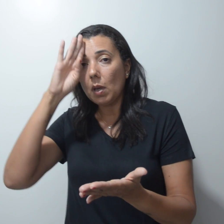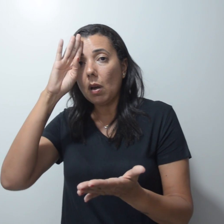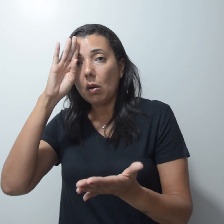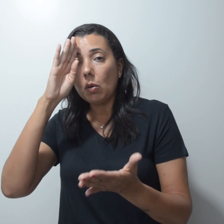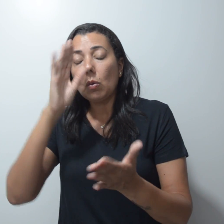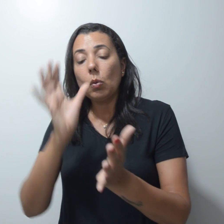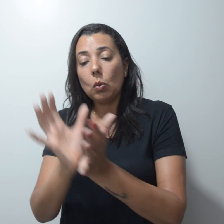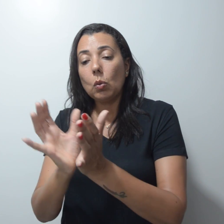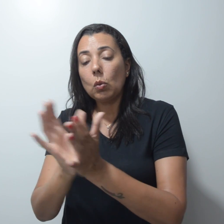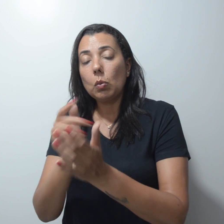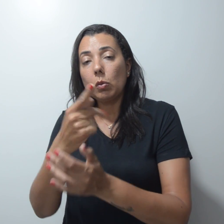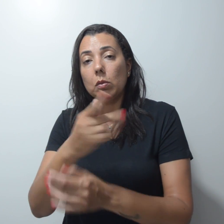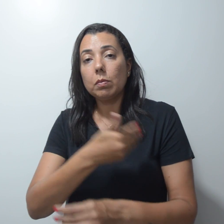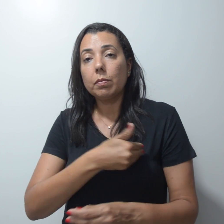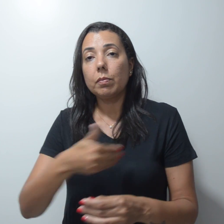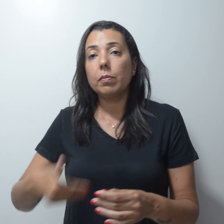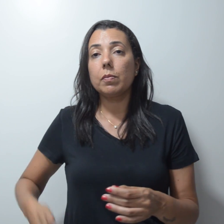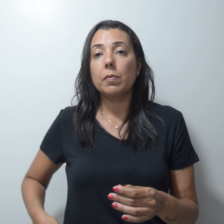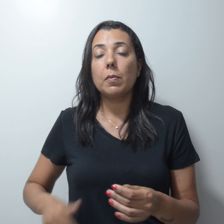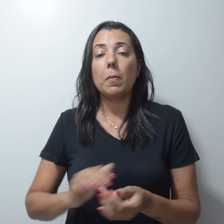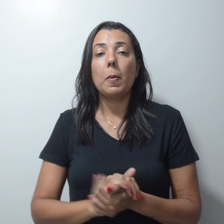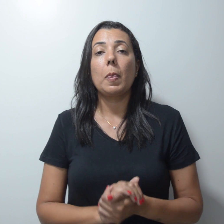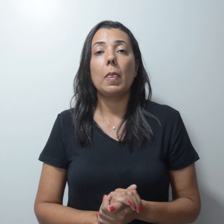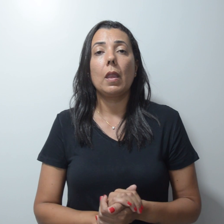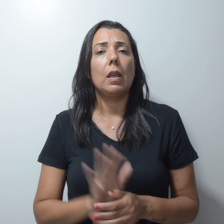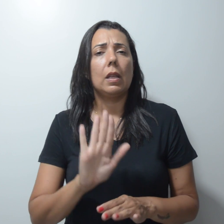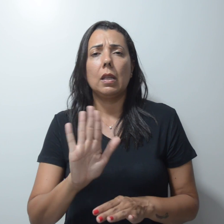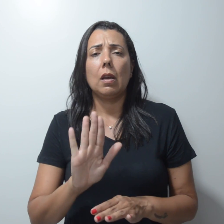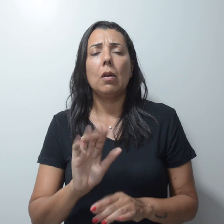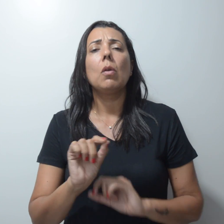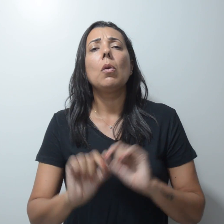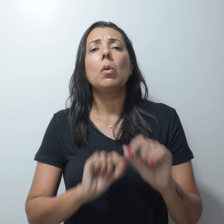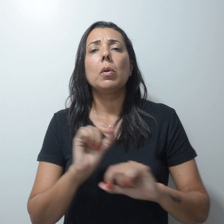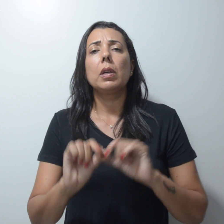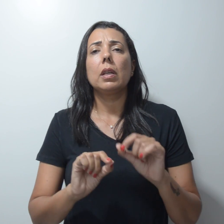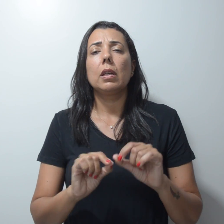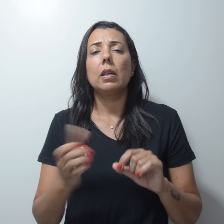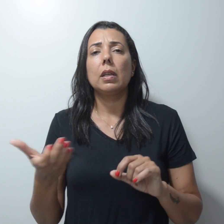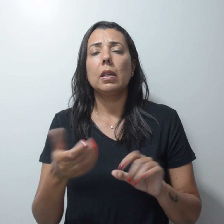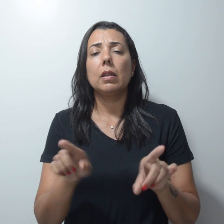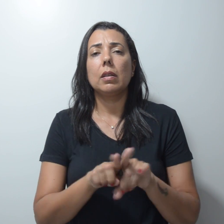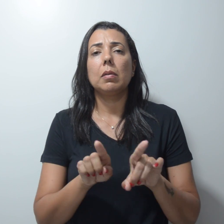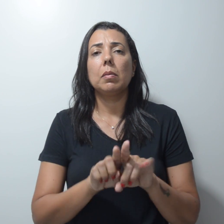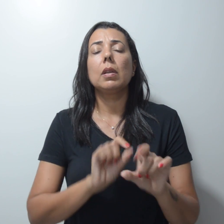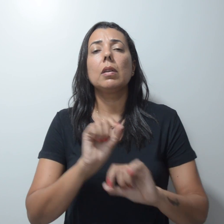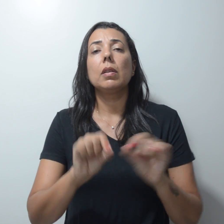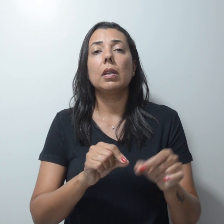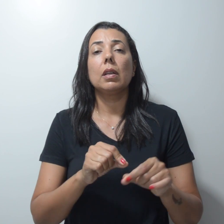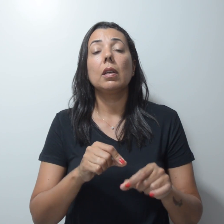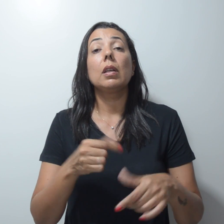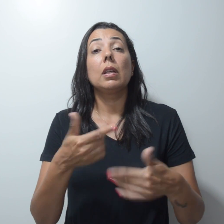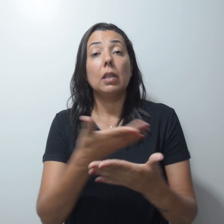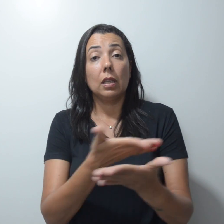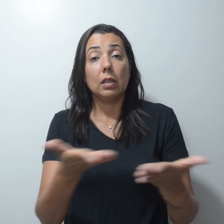compunham o seu governo. Não obstante, à medida em que essas ações se